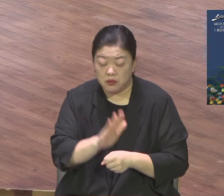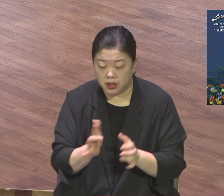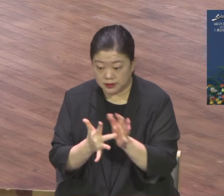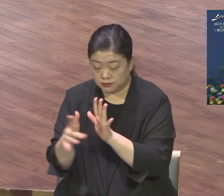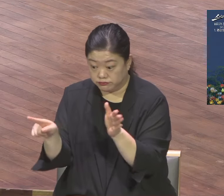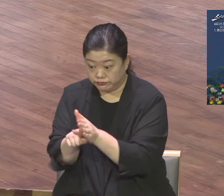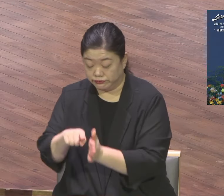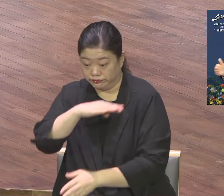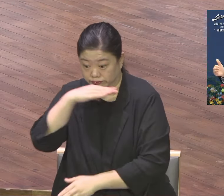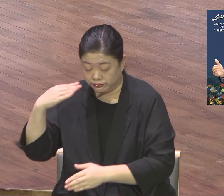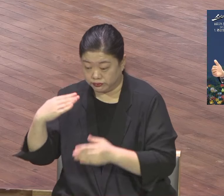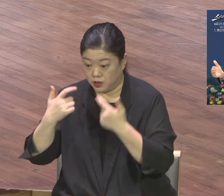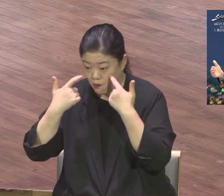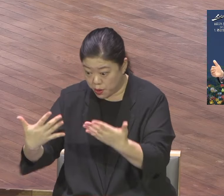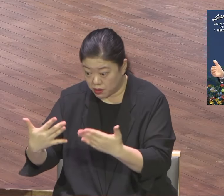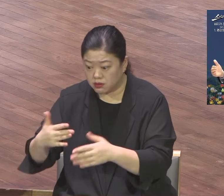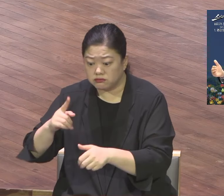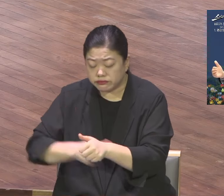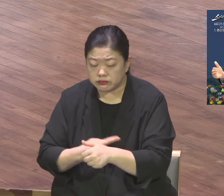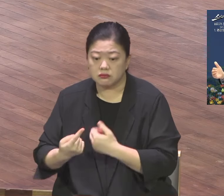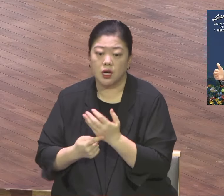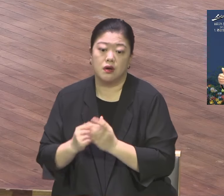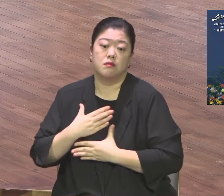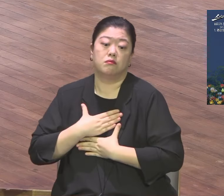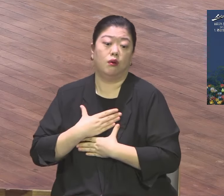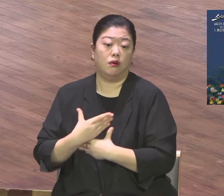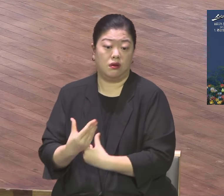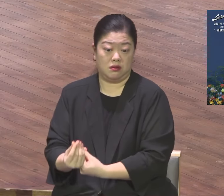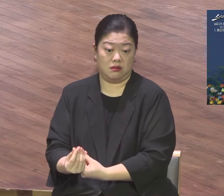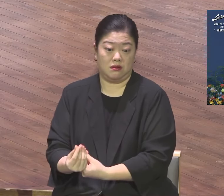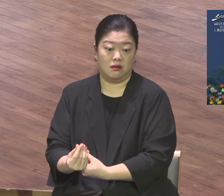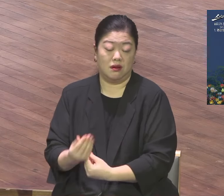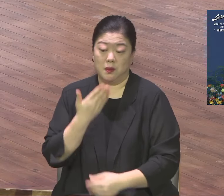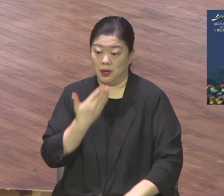편안하고 편안하도록 내가 너 지키겠다.